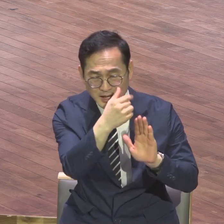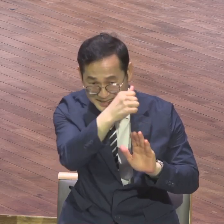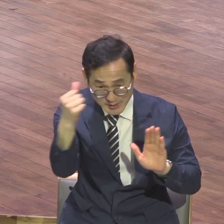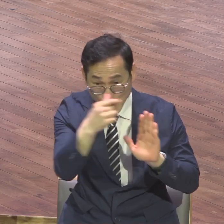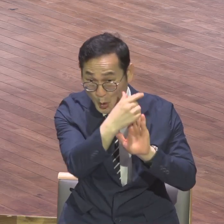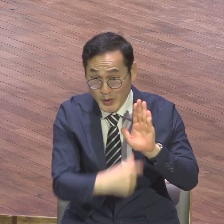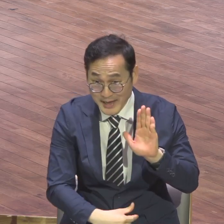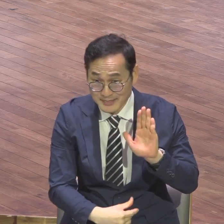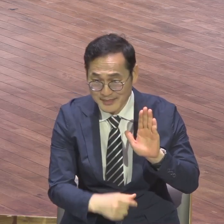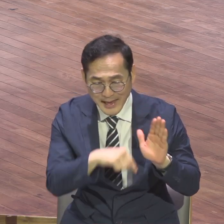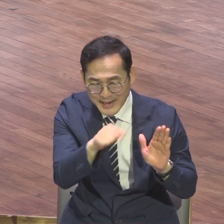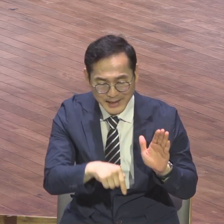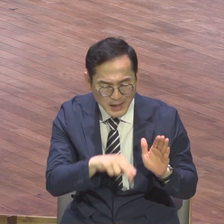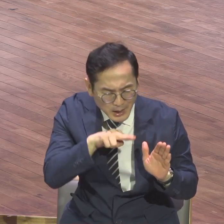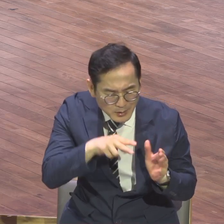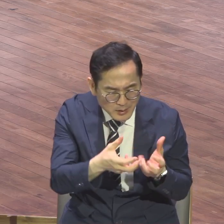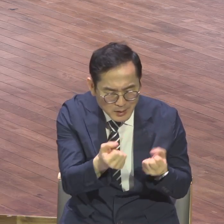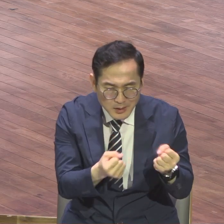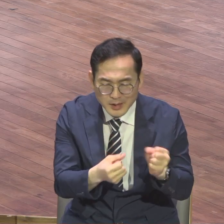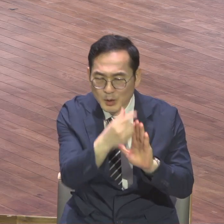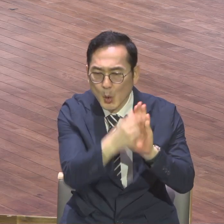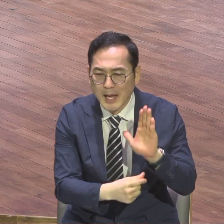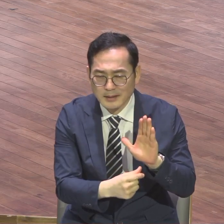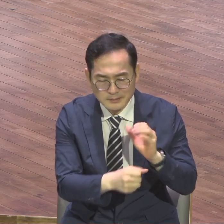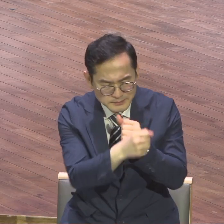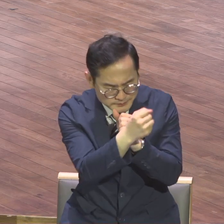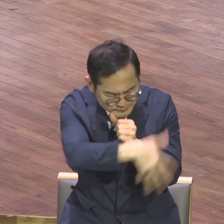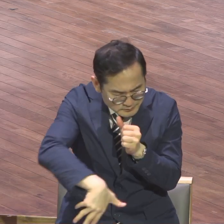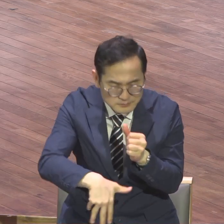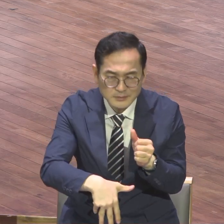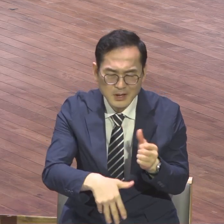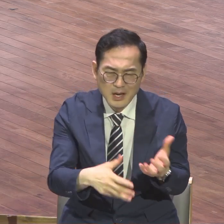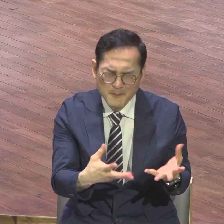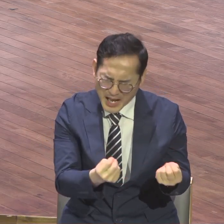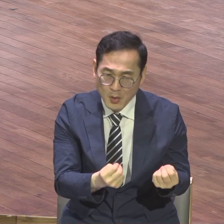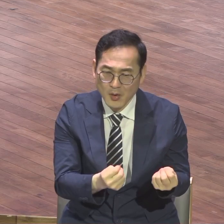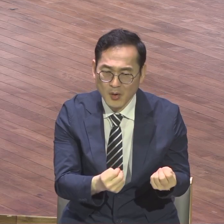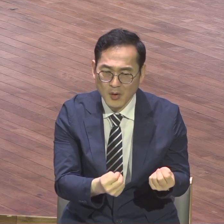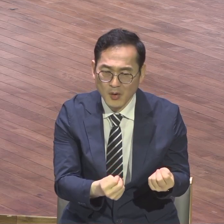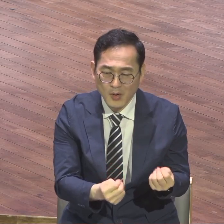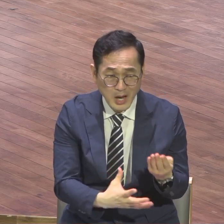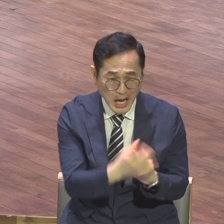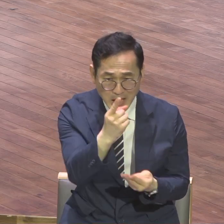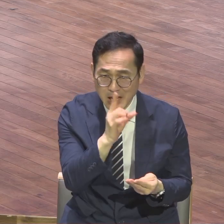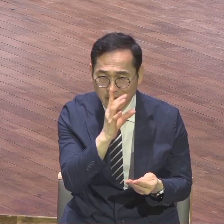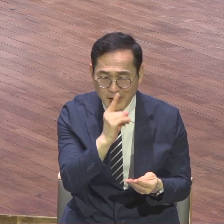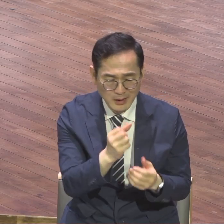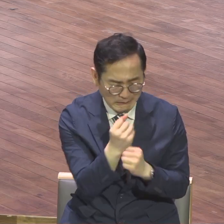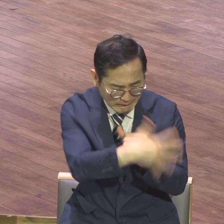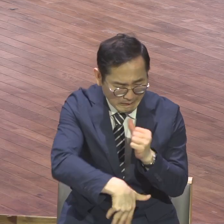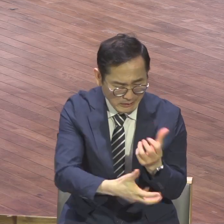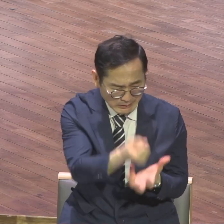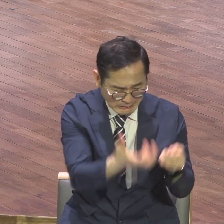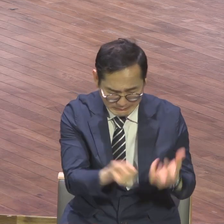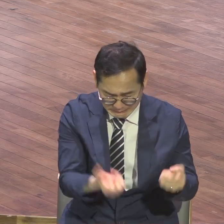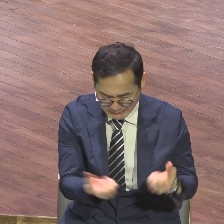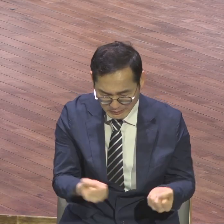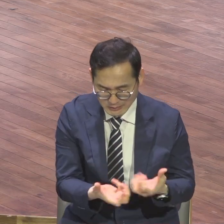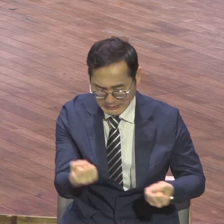수백. 수십이 아니라니까요. 수백 장로교도 엄청 다 잘라놓고 교회 아무 힘이